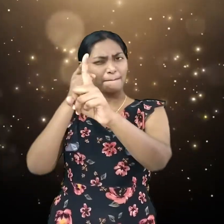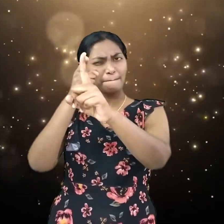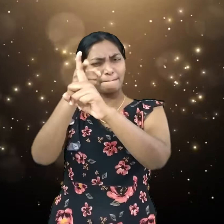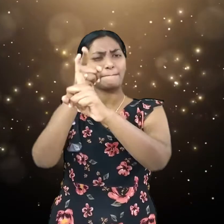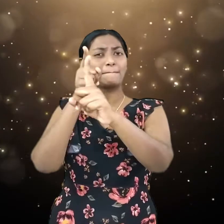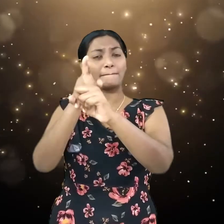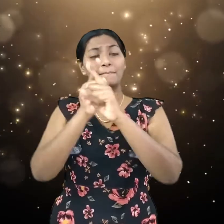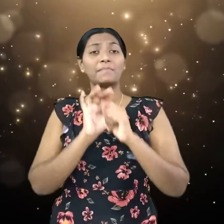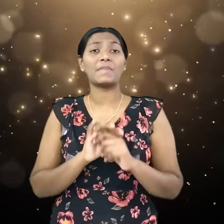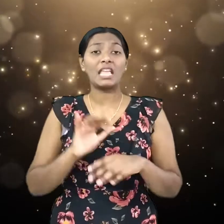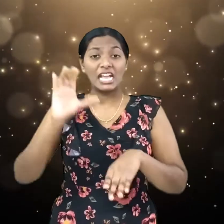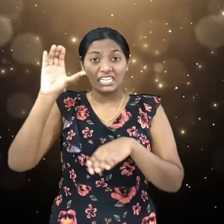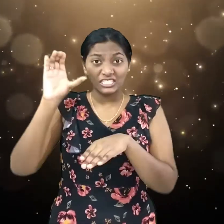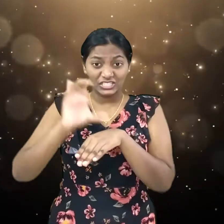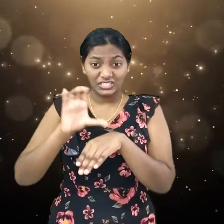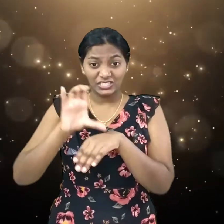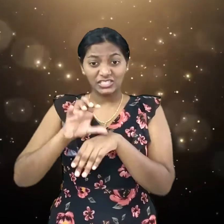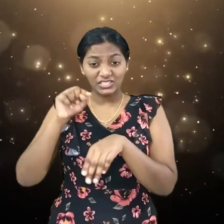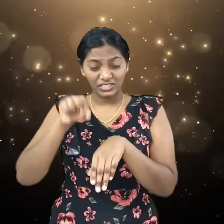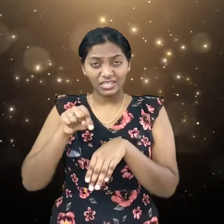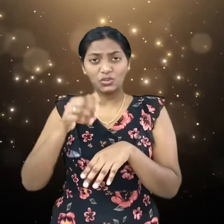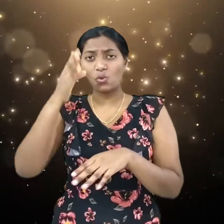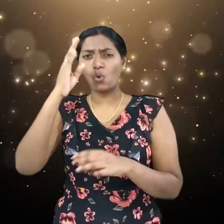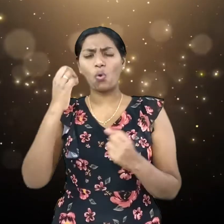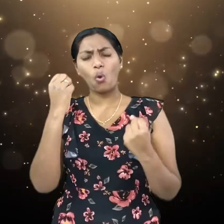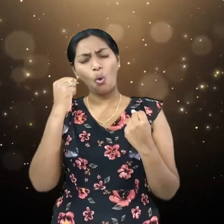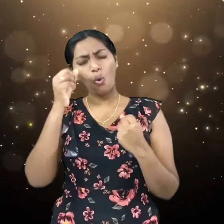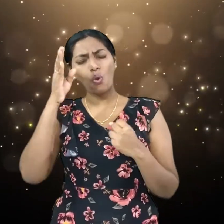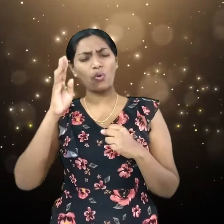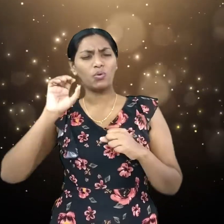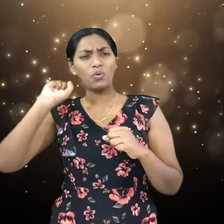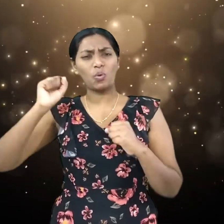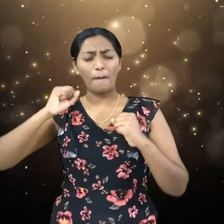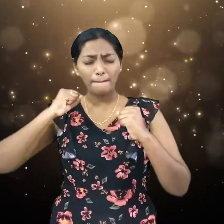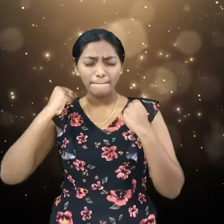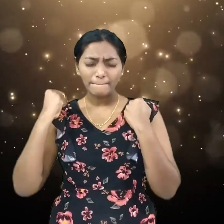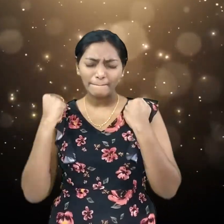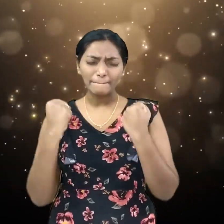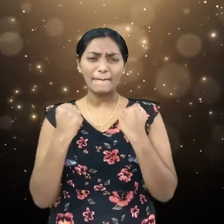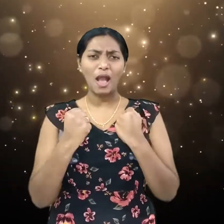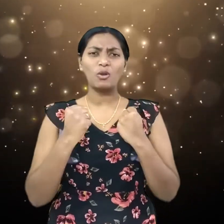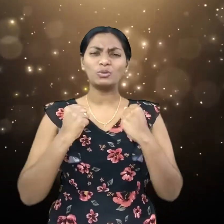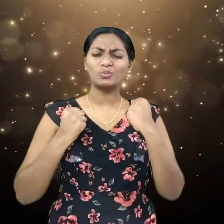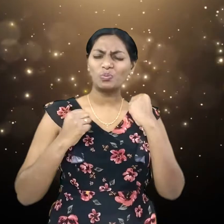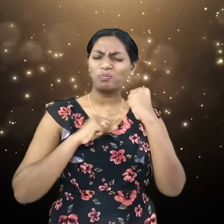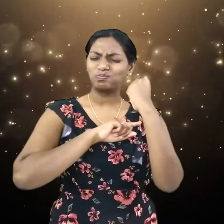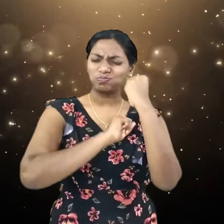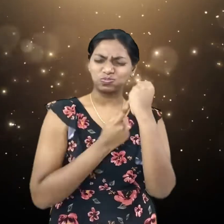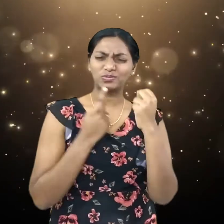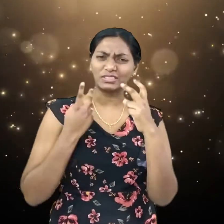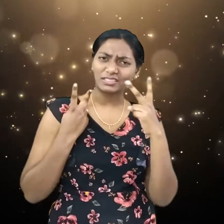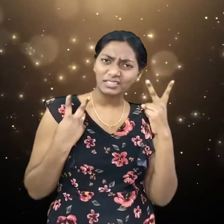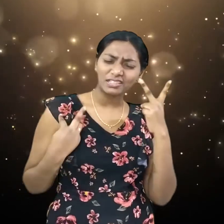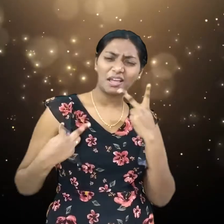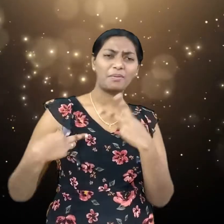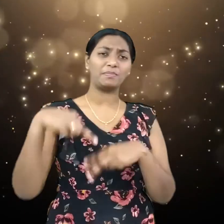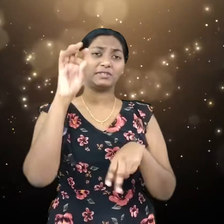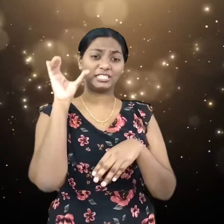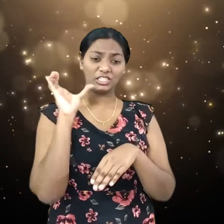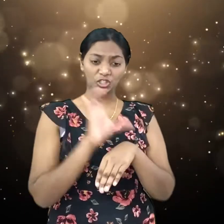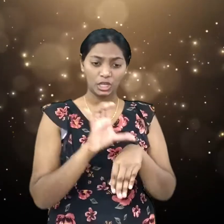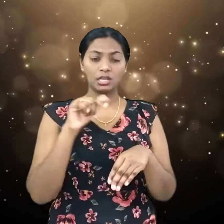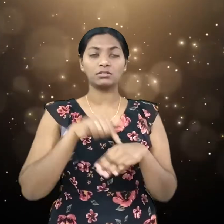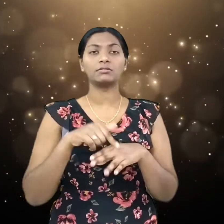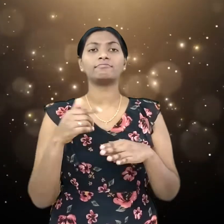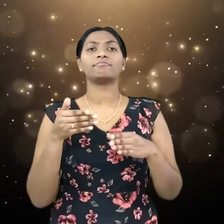परमेश्वर की सबसे शक्तिशाली संरचना है। हालेलुया, सुन रहे हैं आप, चर्च परमेश्वर की